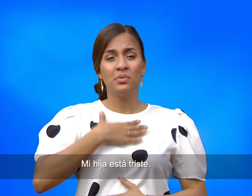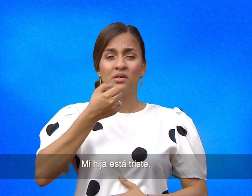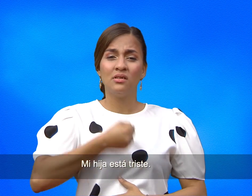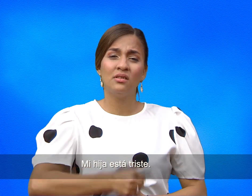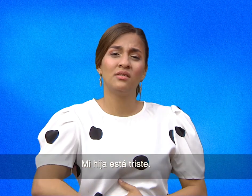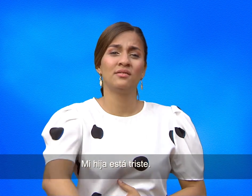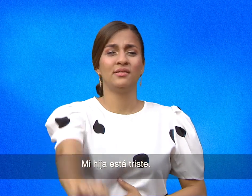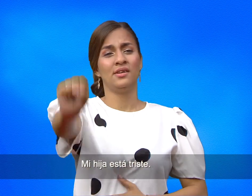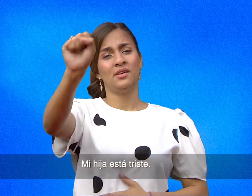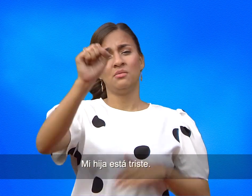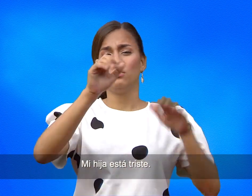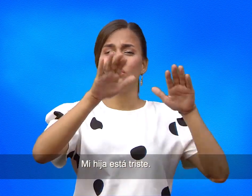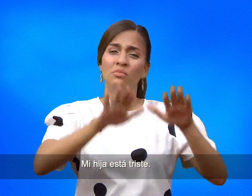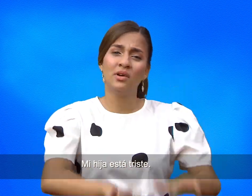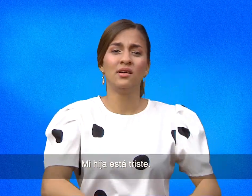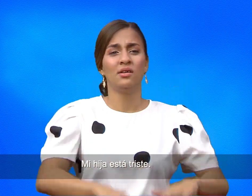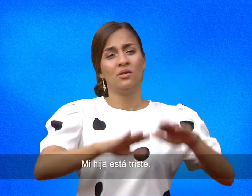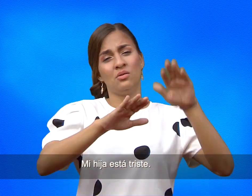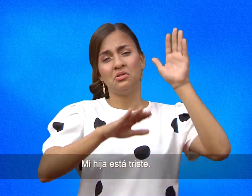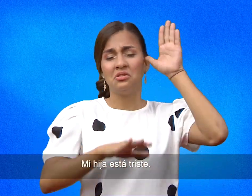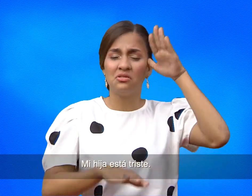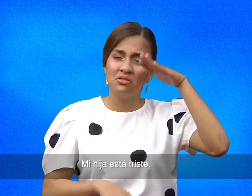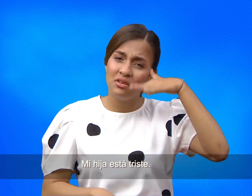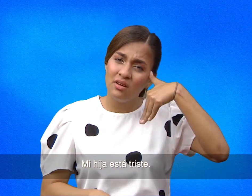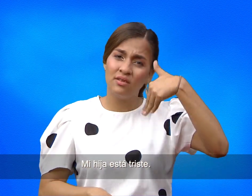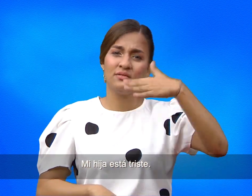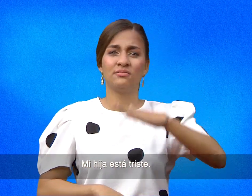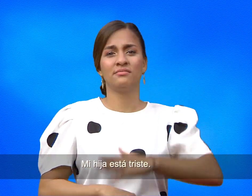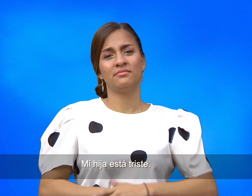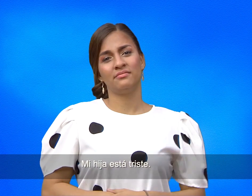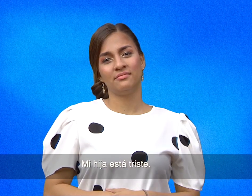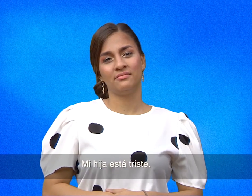Mi hija está triste.